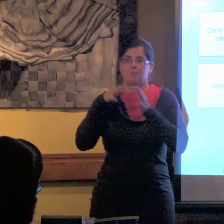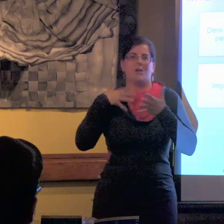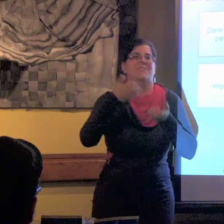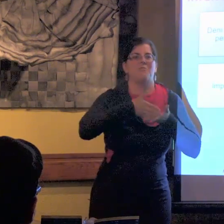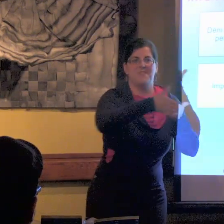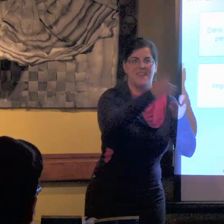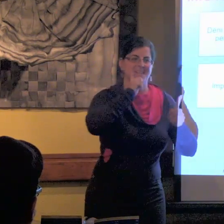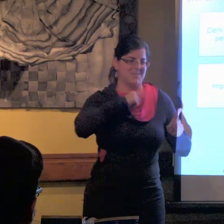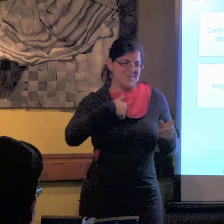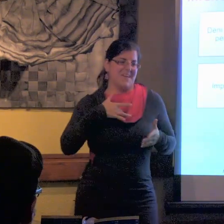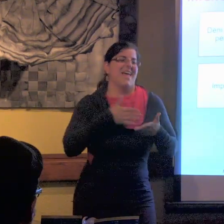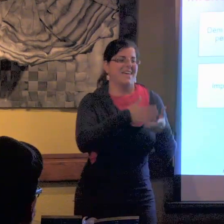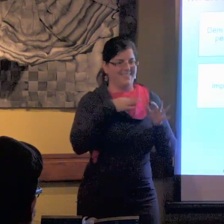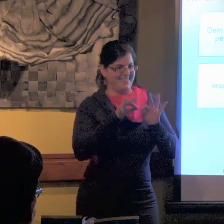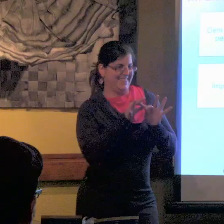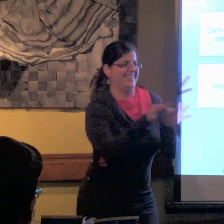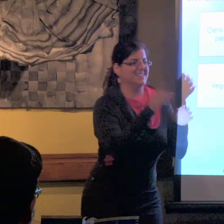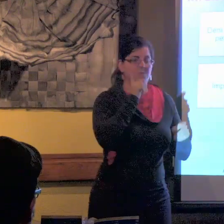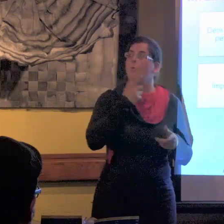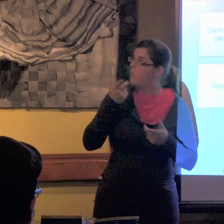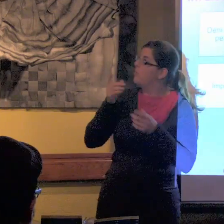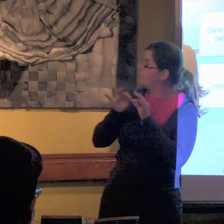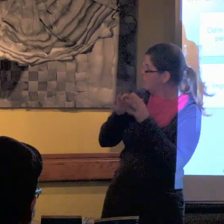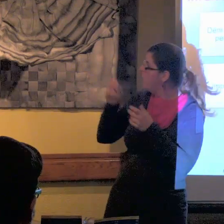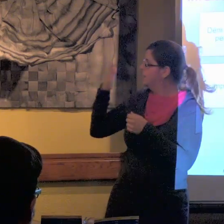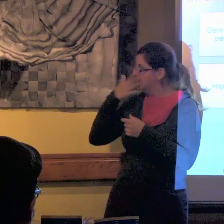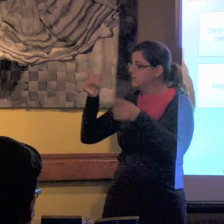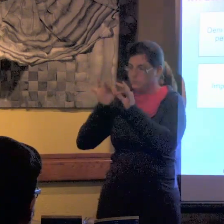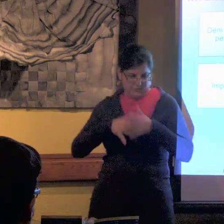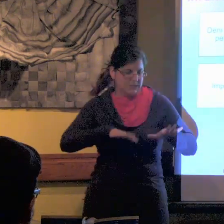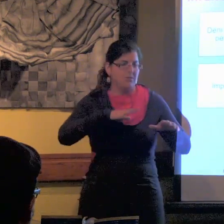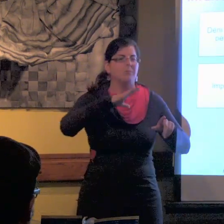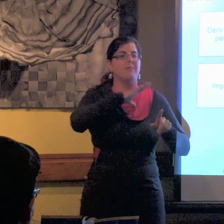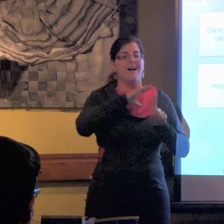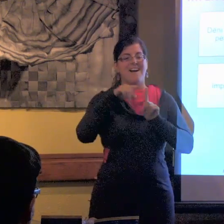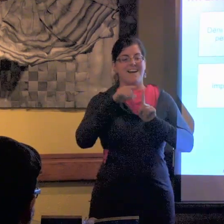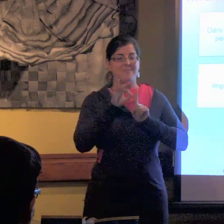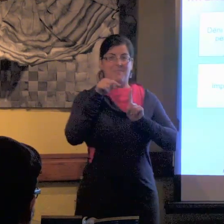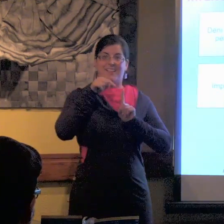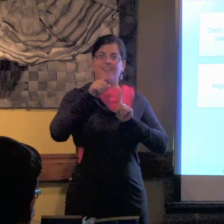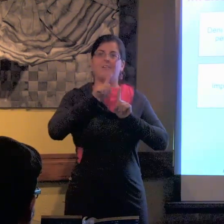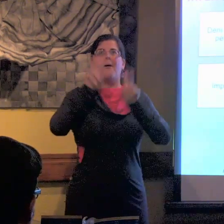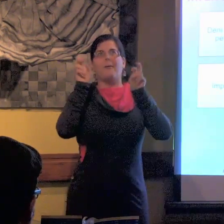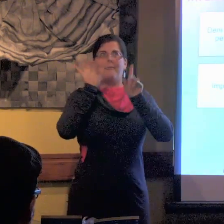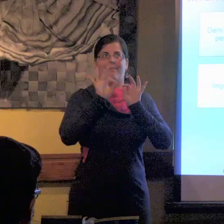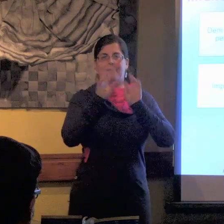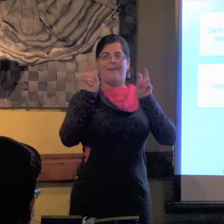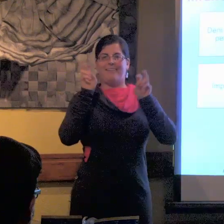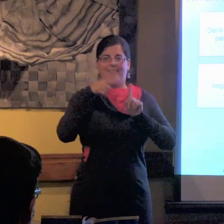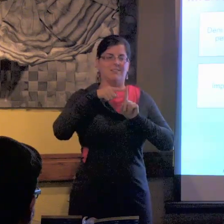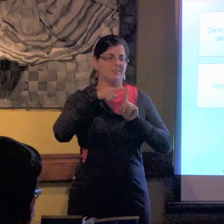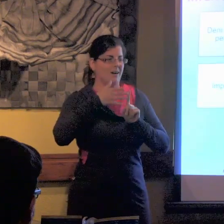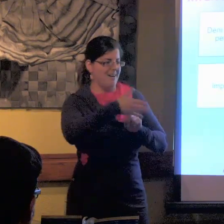Bon, l'interprète qui est en processus d'apprentissage pour devenir un interprète professionnel, eh bien, il dit, écoute, je vais t'aider, je vais le faire